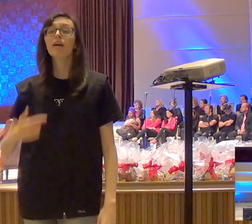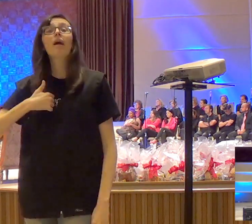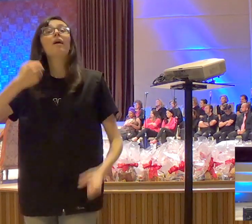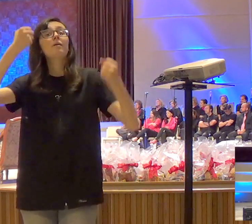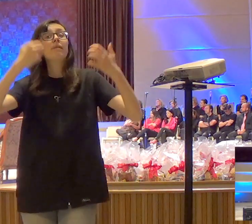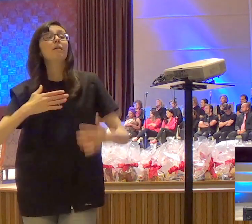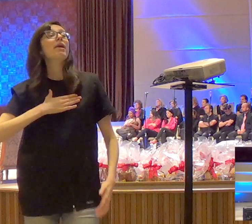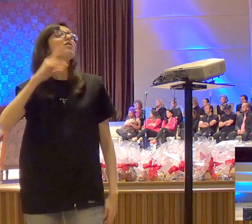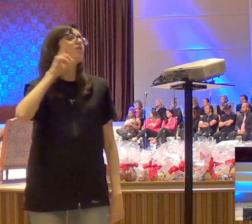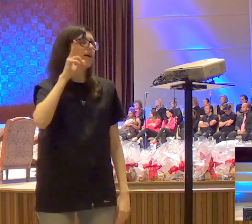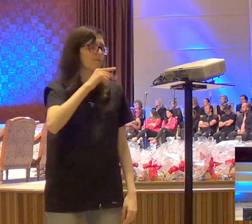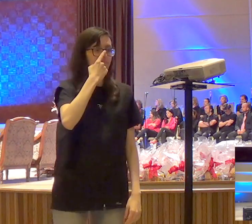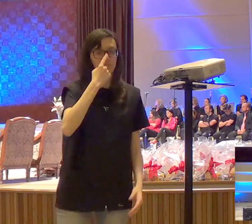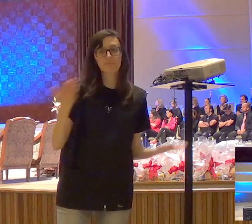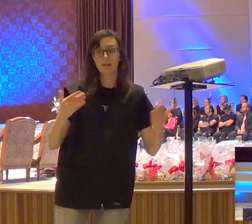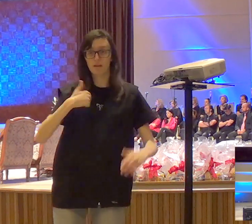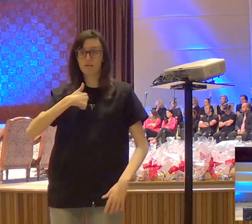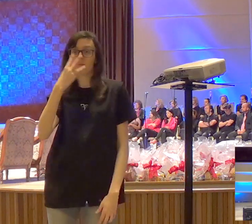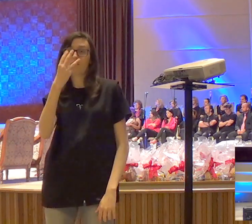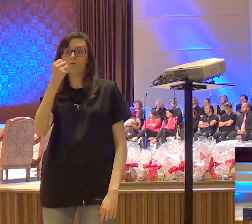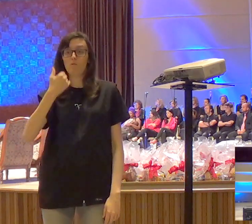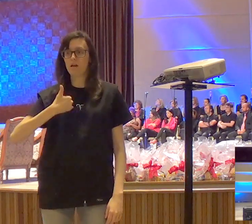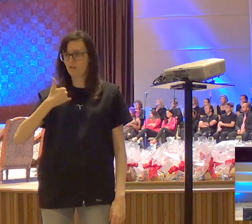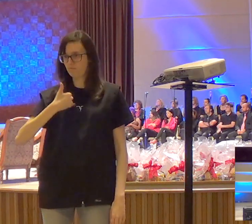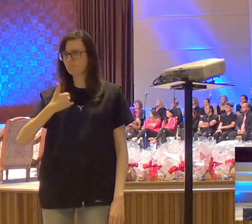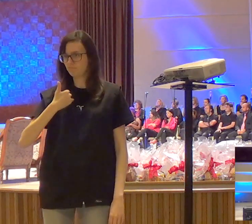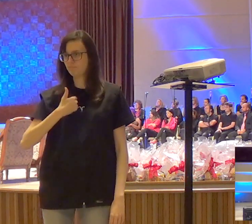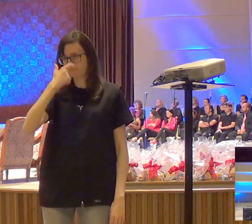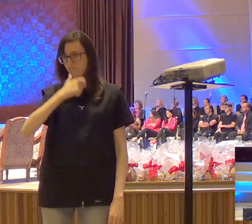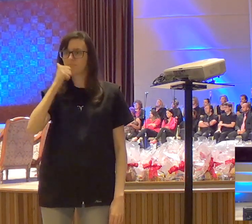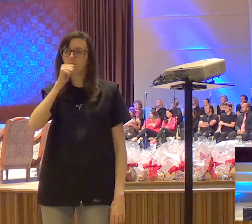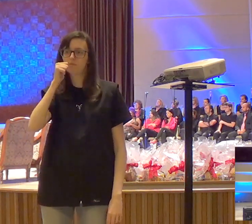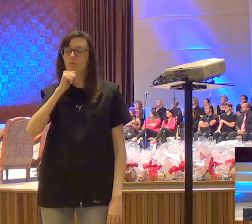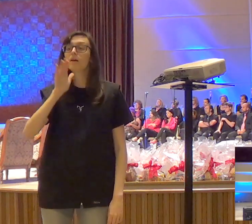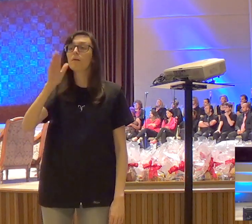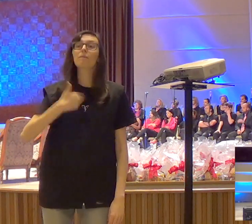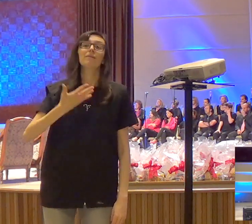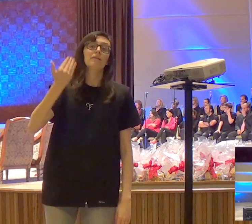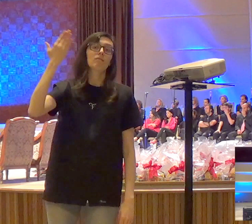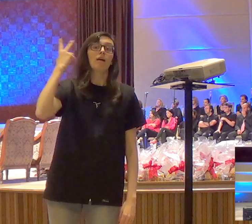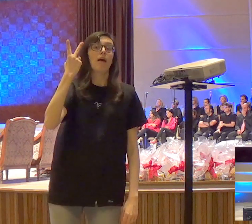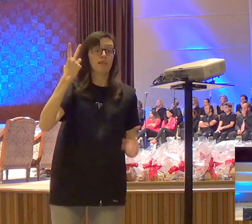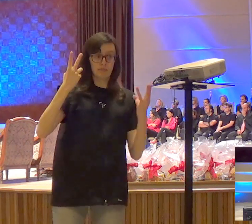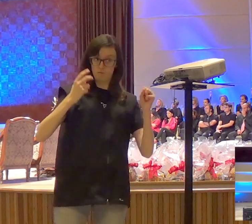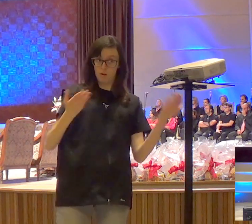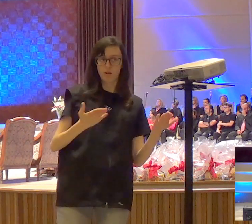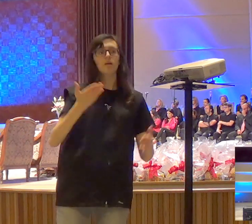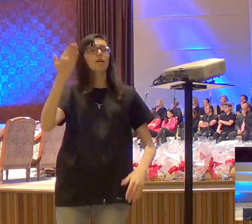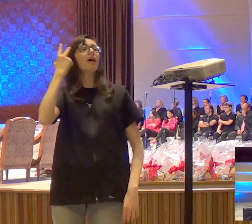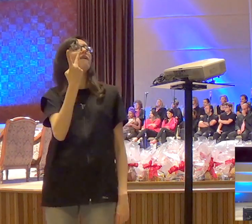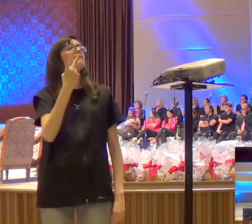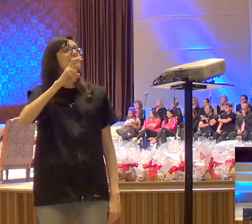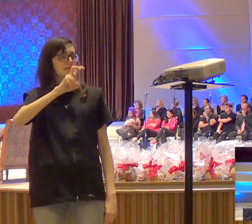old. Agora ela tem 38 anos. But when I was 25 years old, mas quando ela tinha 25 anos, I became